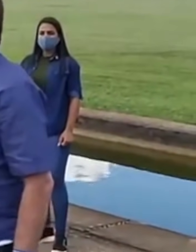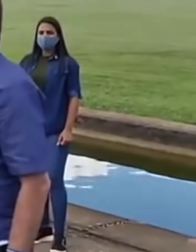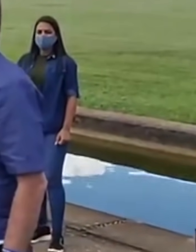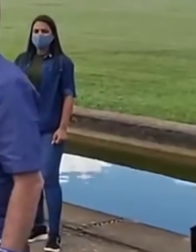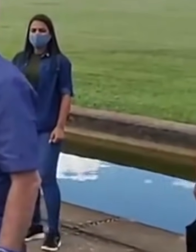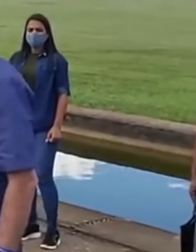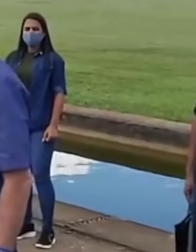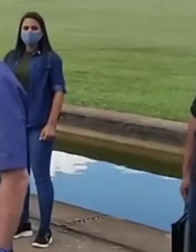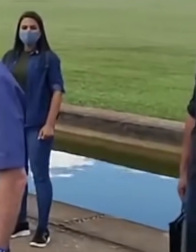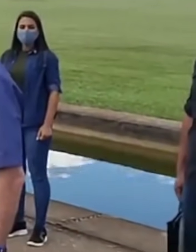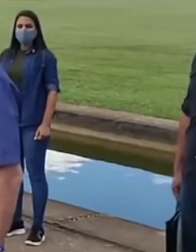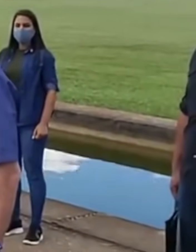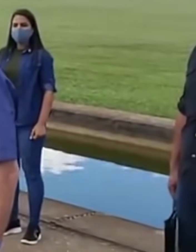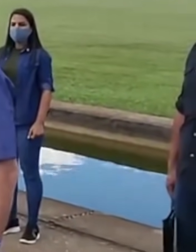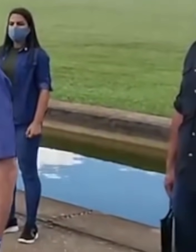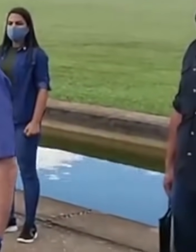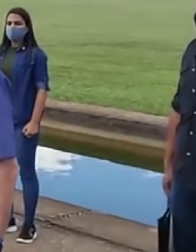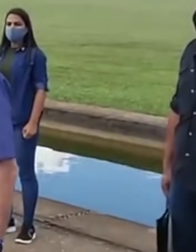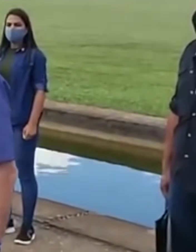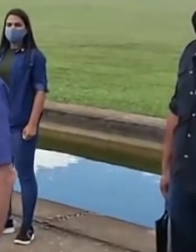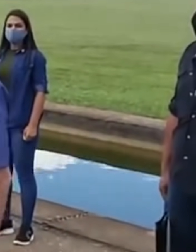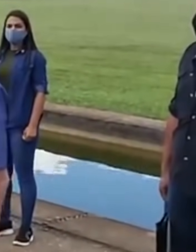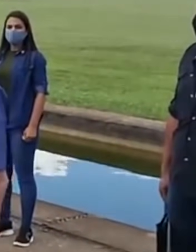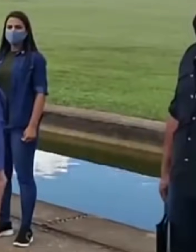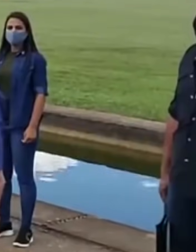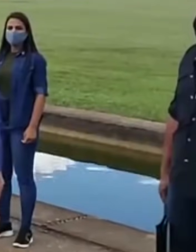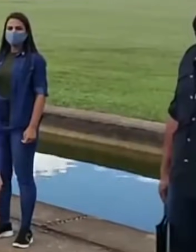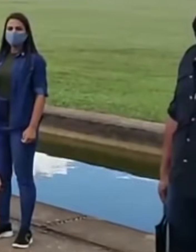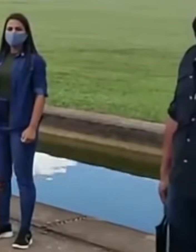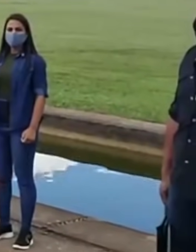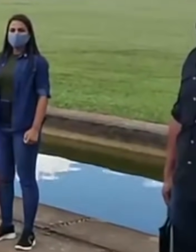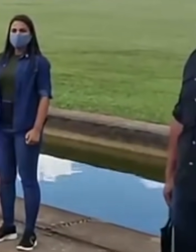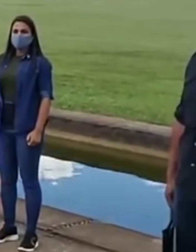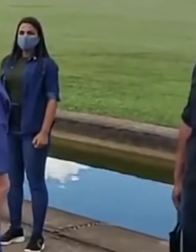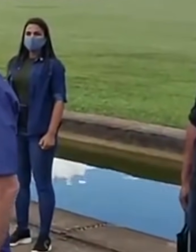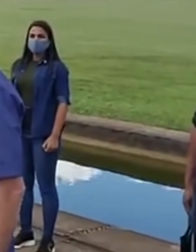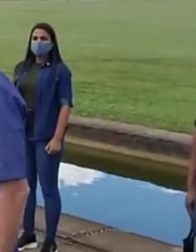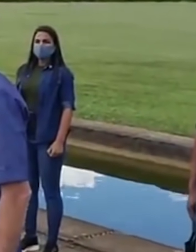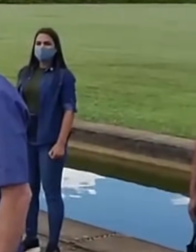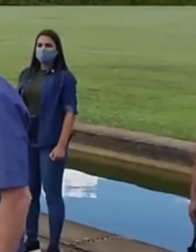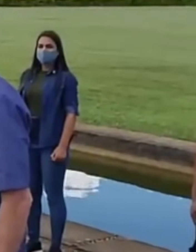for, enquanto for presidente, que só Deus me tira daqui.